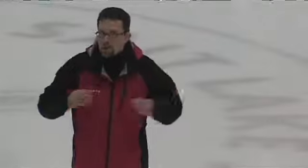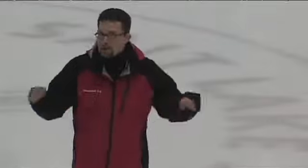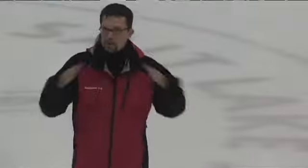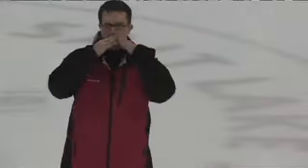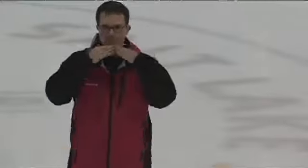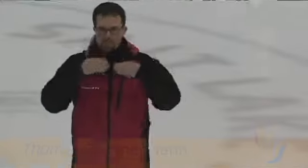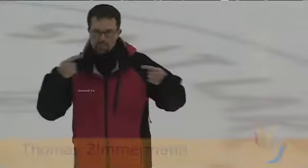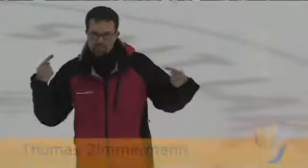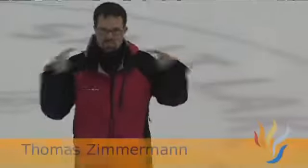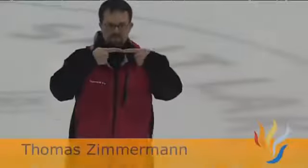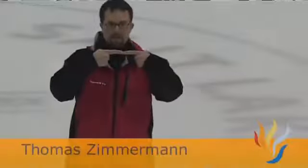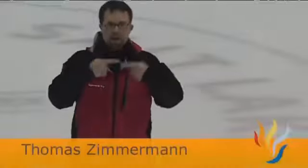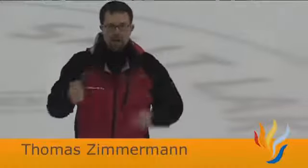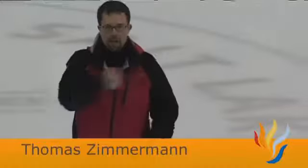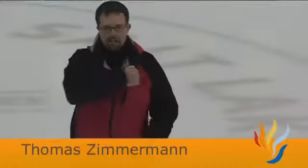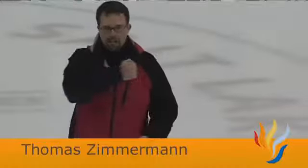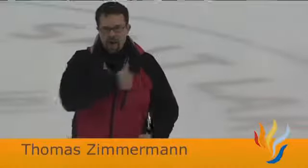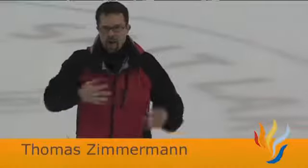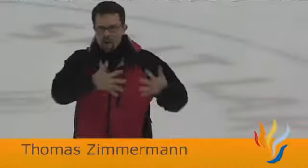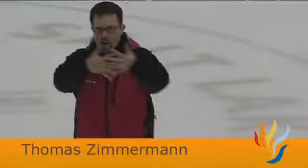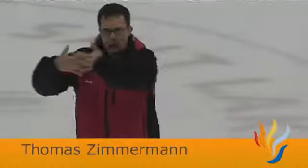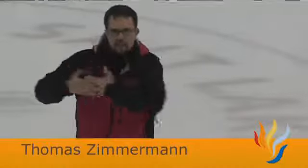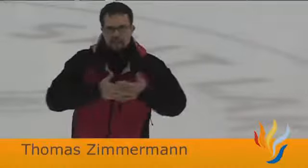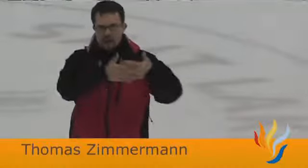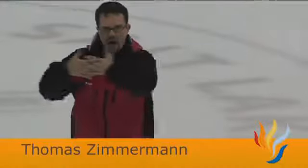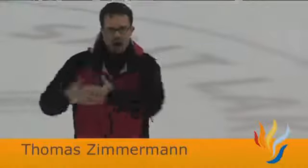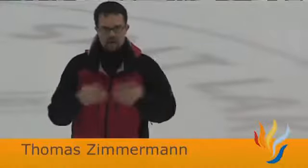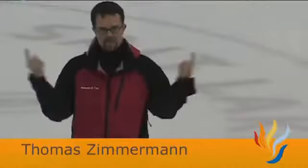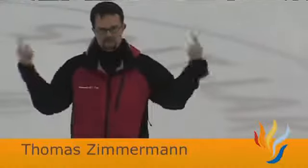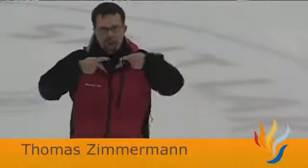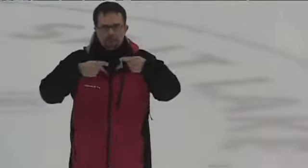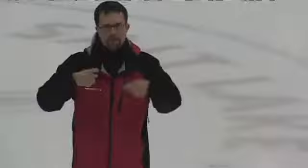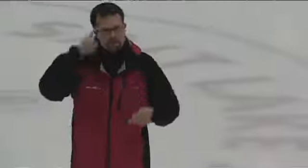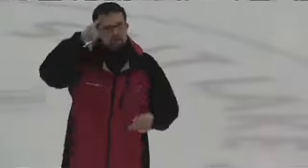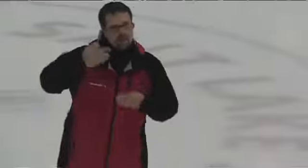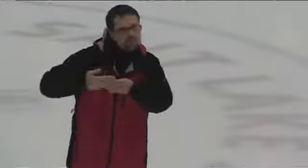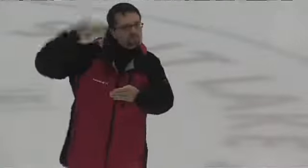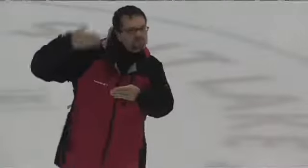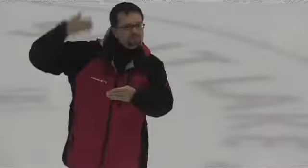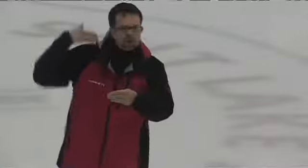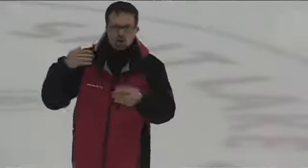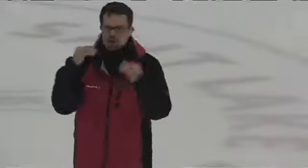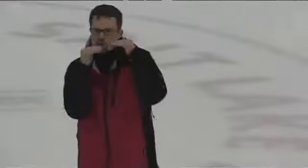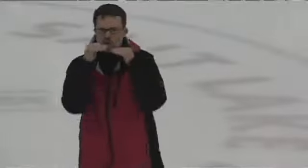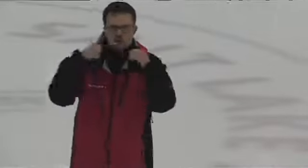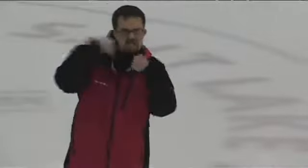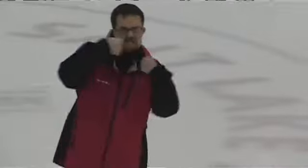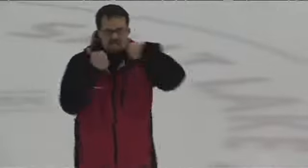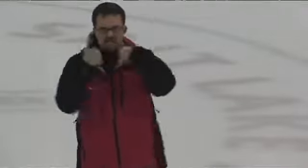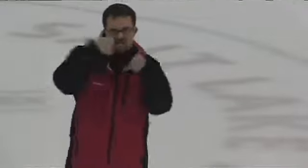Eishockeyfeld. Heute Abend wird ein spannender Match stattfinden, Kanada gegen Amerika. Das wird wirklich eine interessante Sache sein,